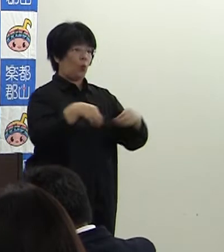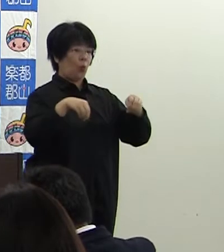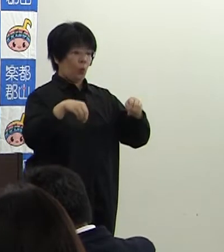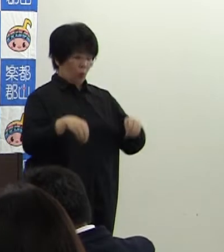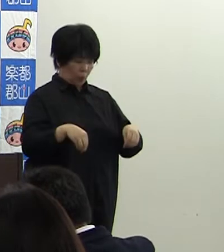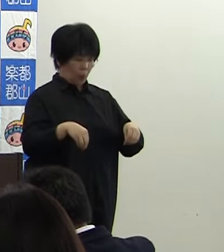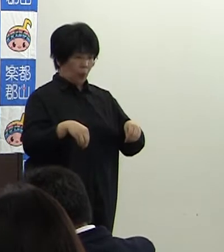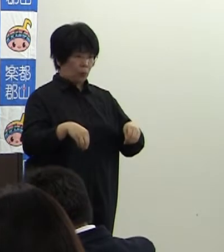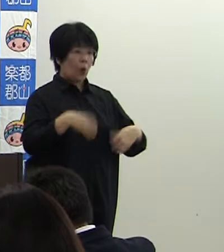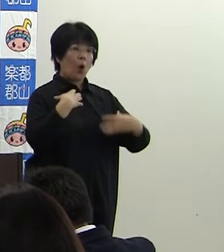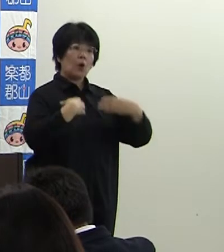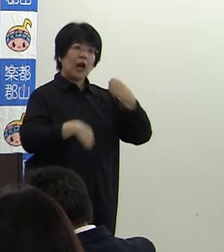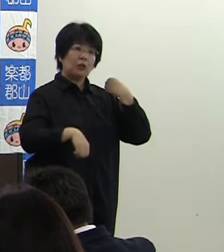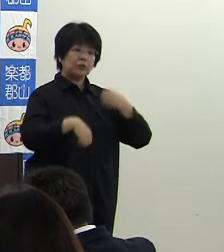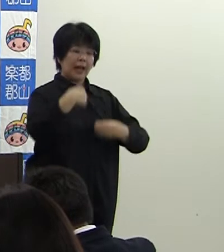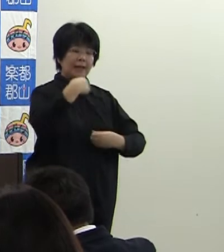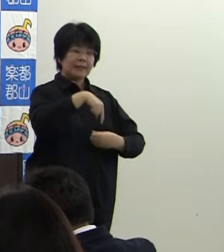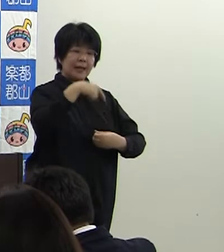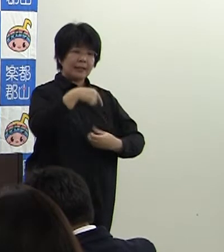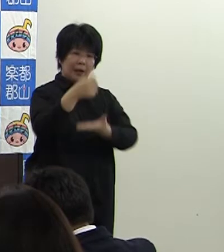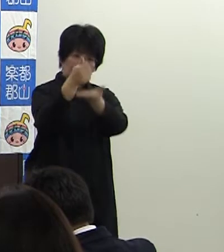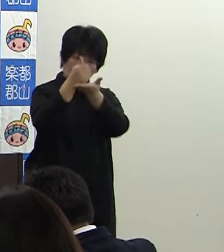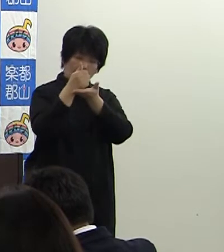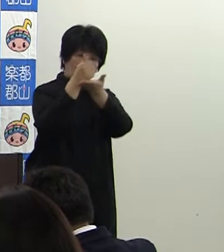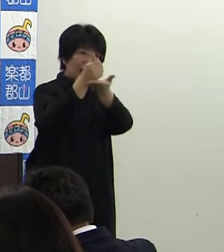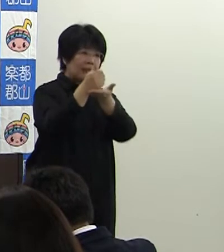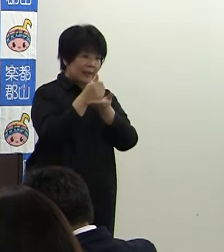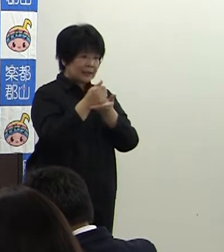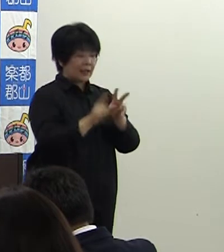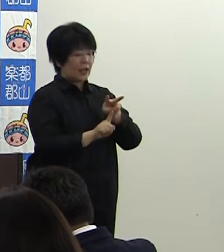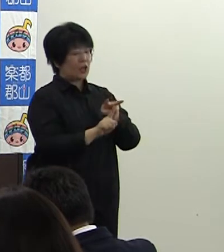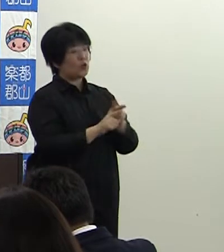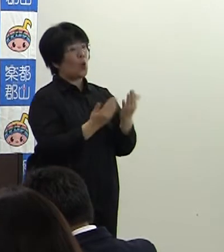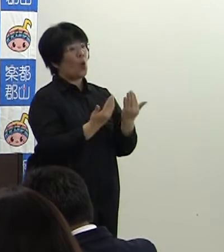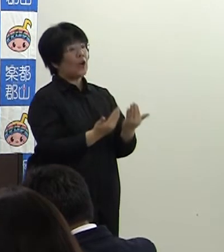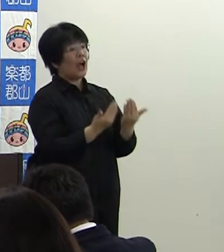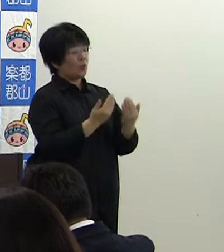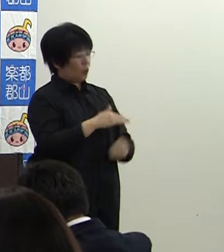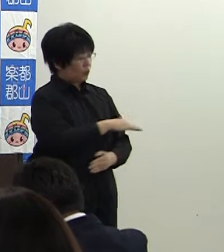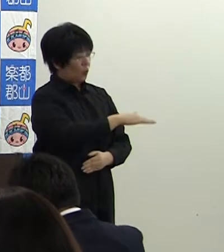生さん、あるいは先生に来ていただいてですね、小学校で